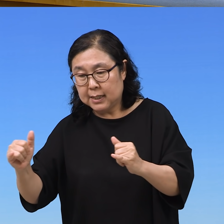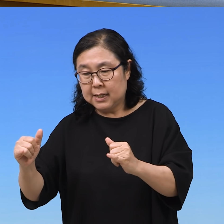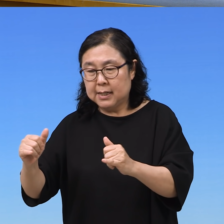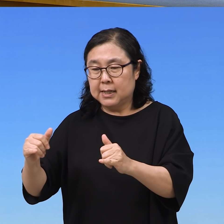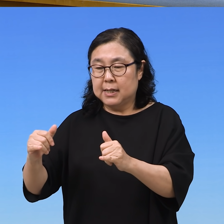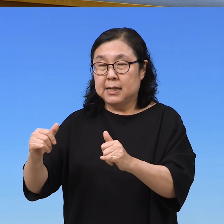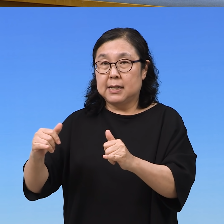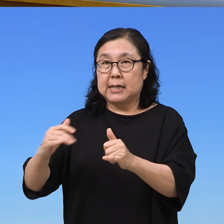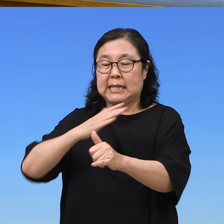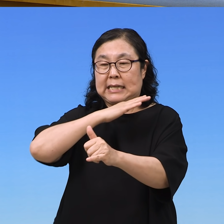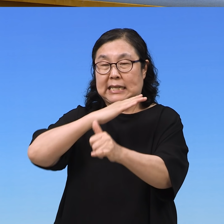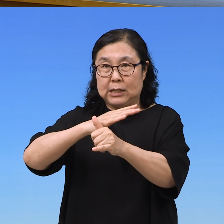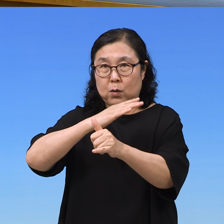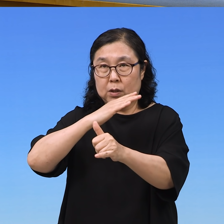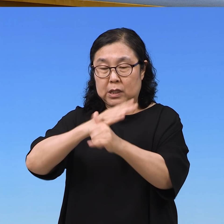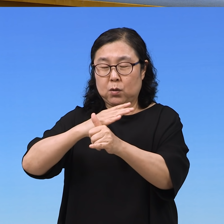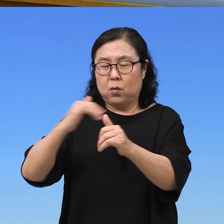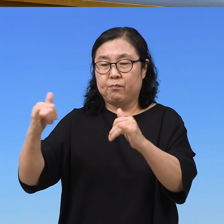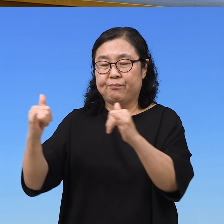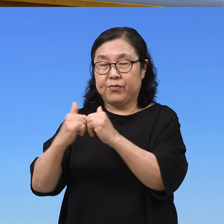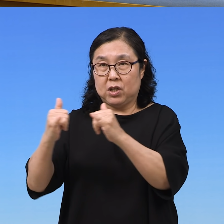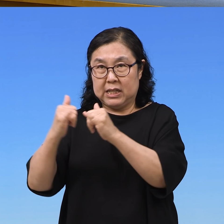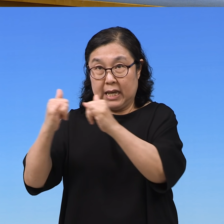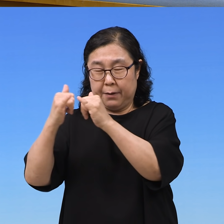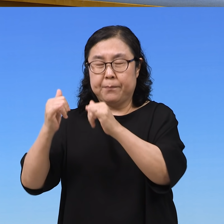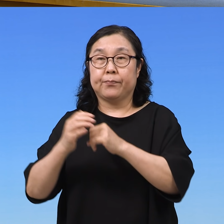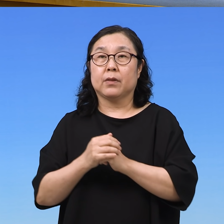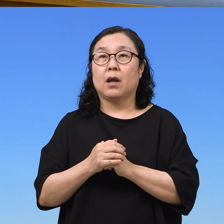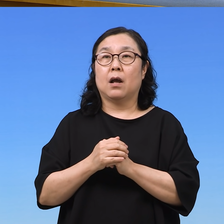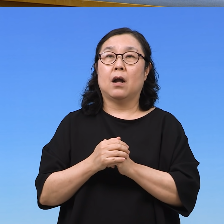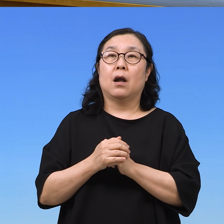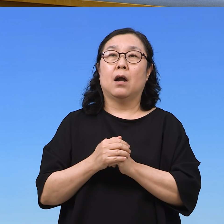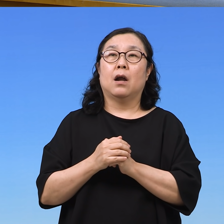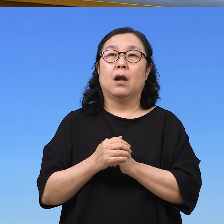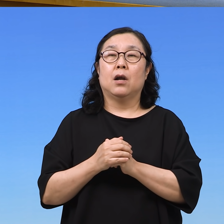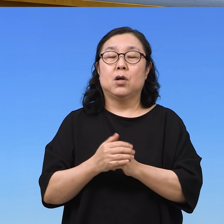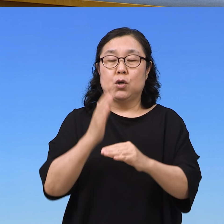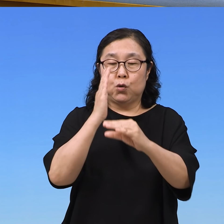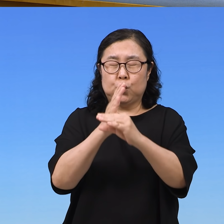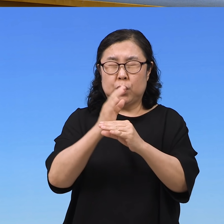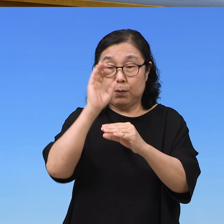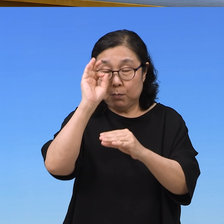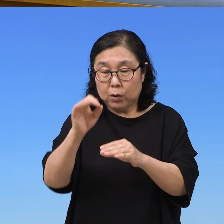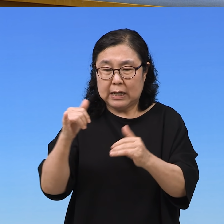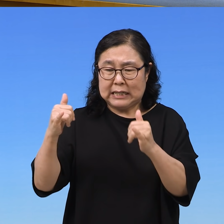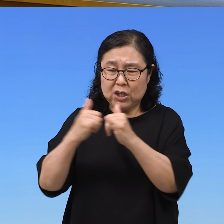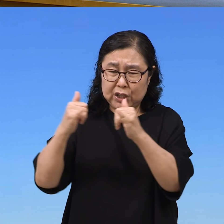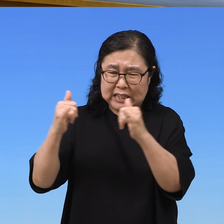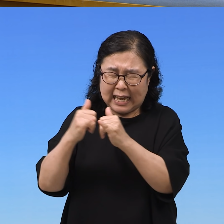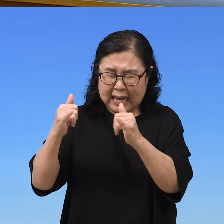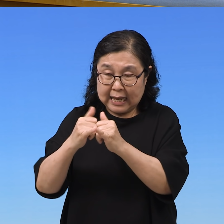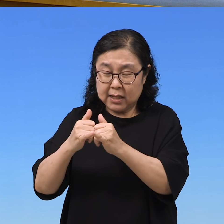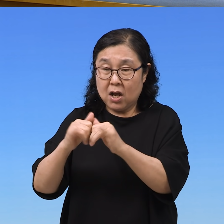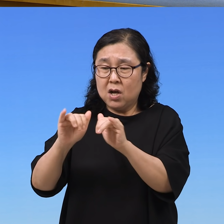엠 족속을 치고, 그 다음부터는 안 읽을래요. 막 이름이 하도 복잡해가지고 막 요지는 막 계속 치고